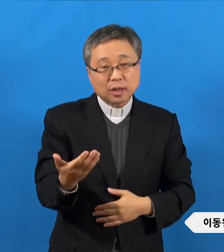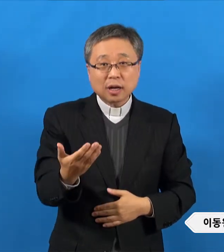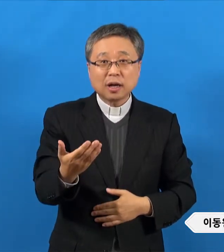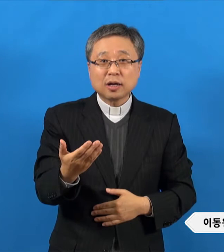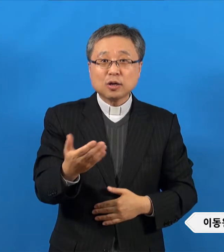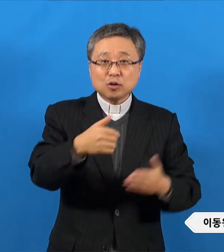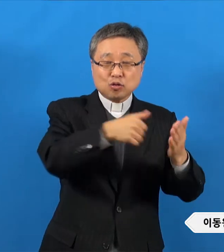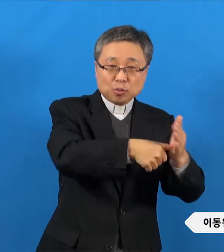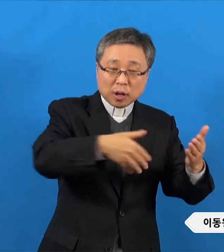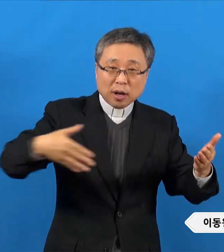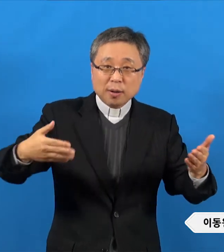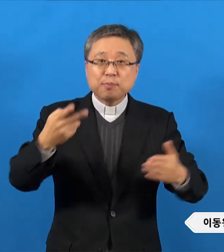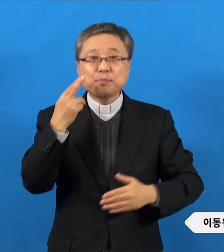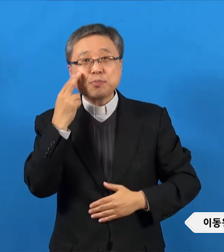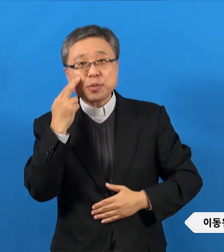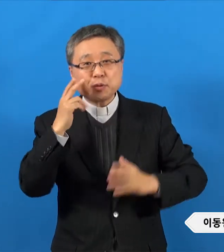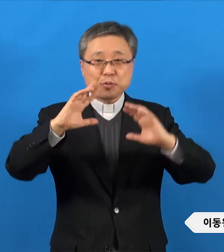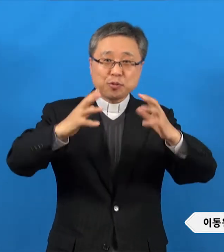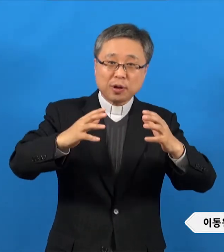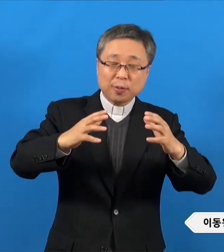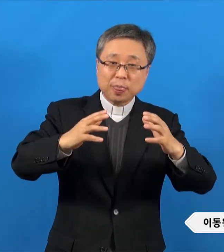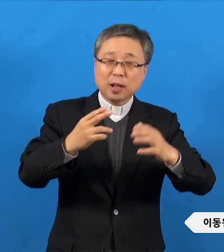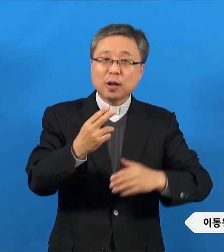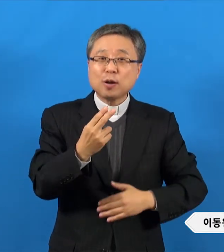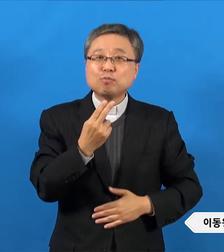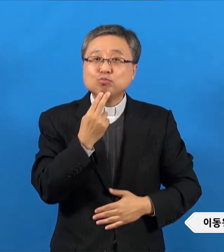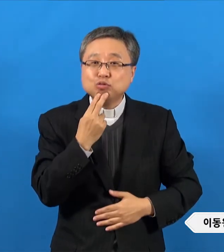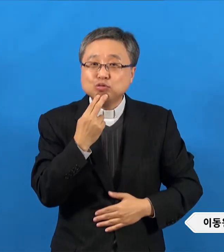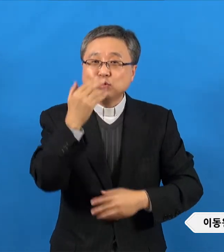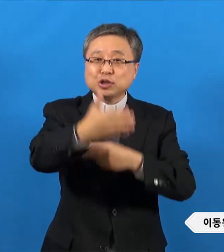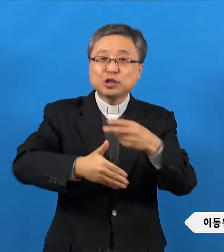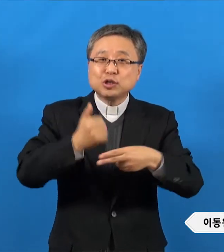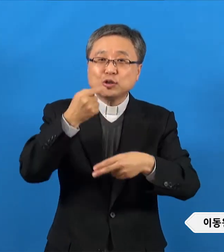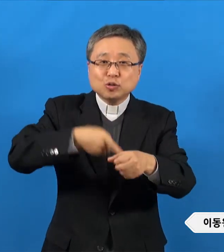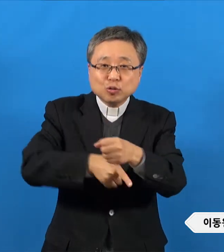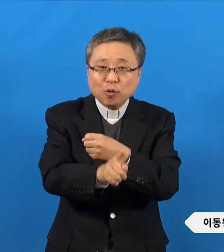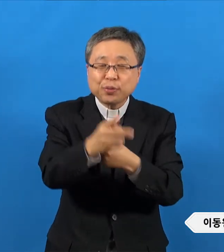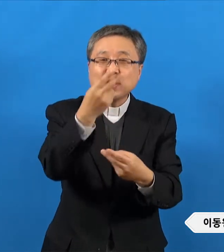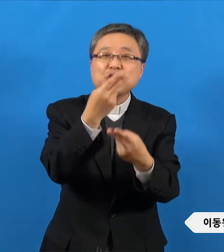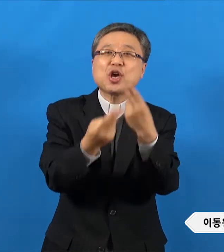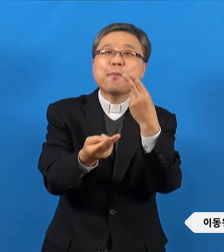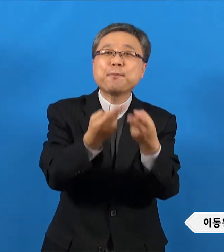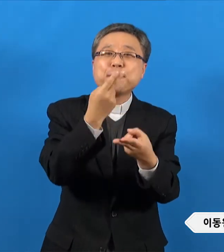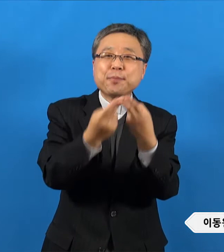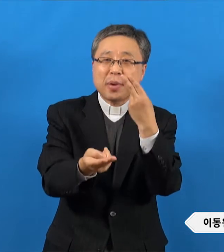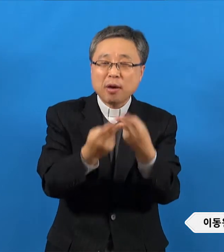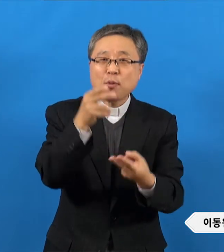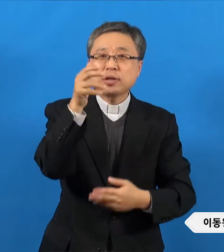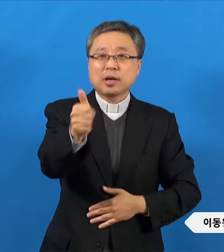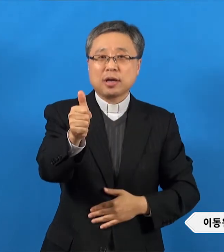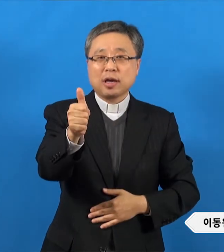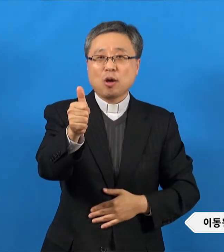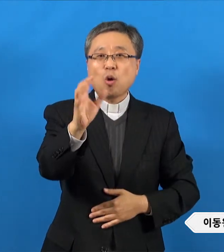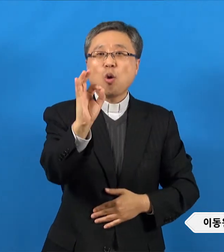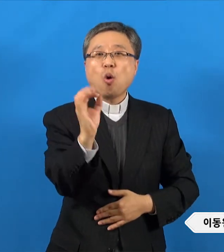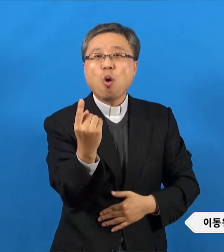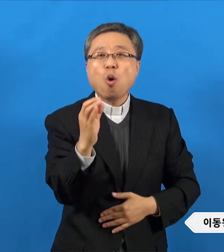유명한 미국의 무신론 협회 회장을 지낸 매들린 머레이 오헤어라는 분이 있습니다.